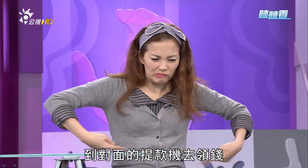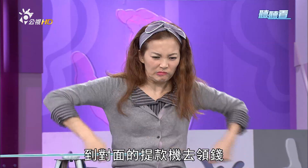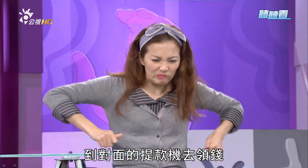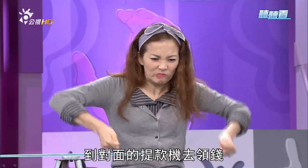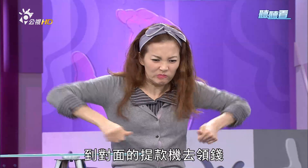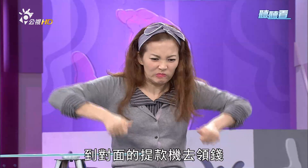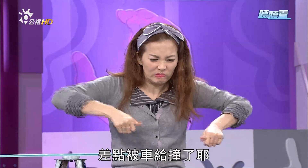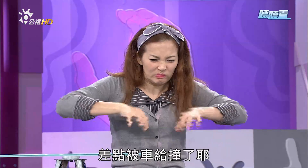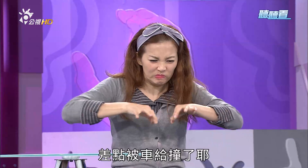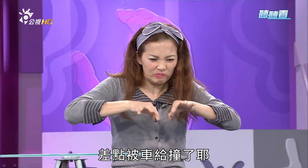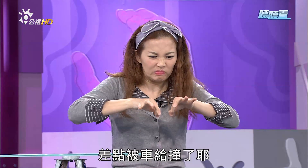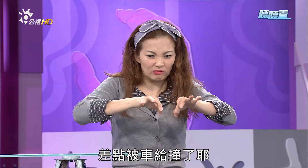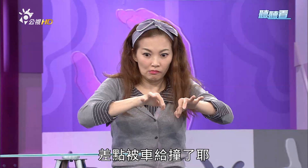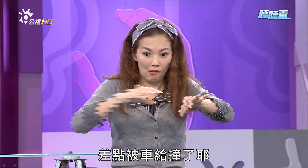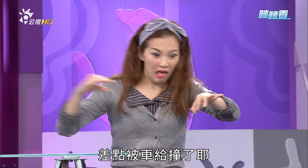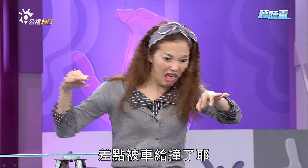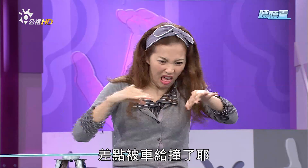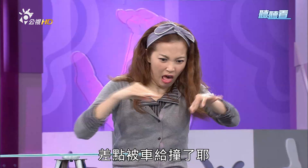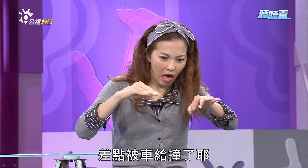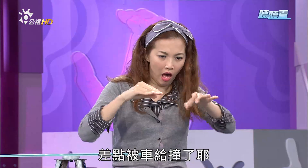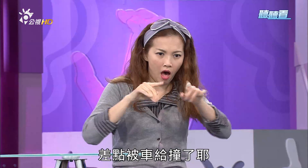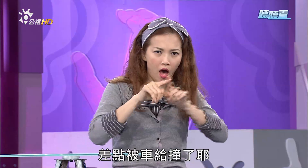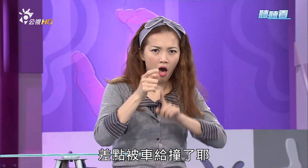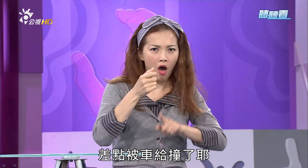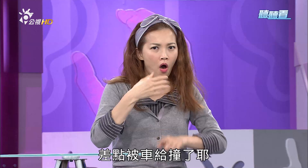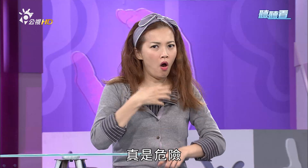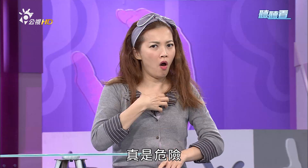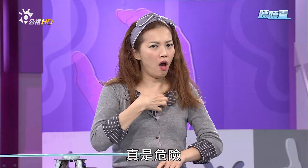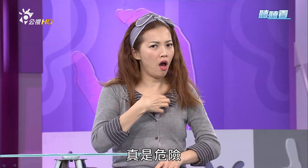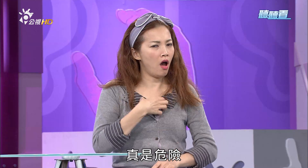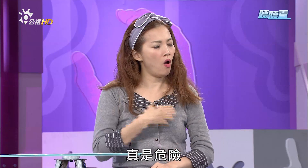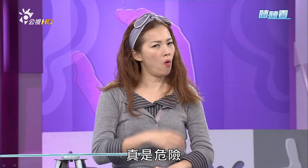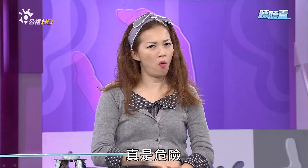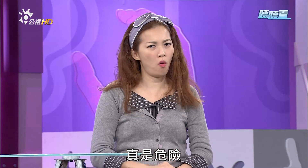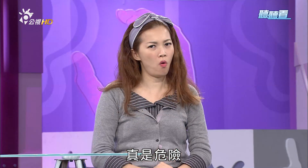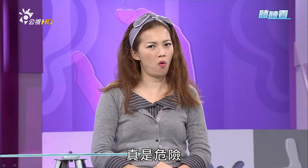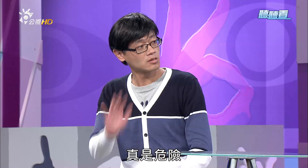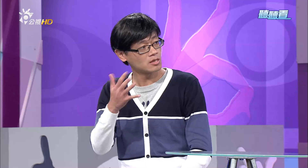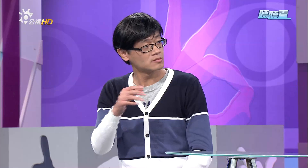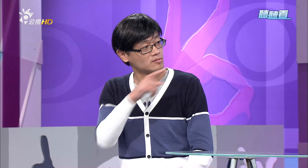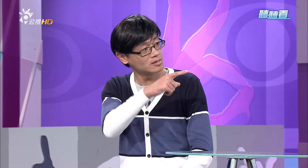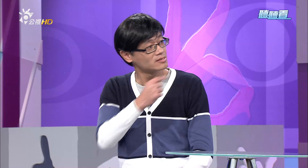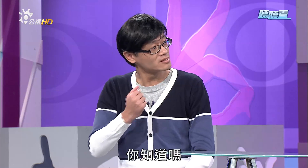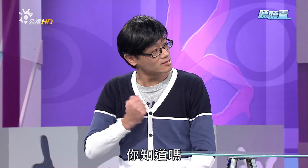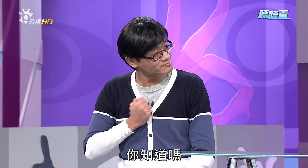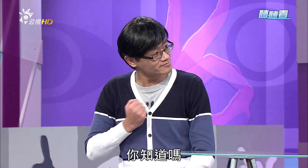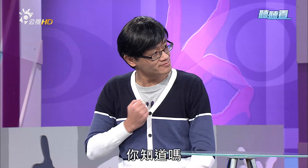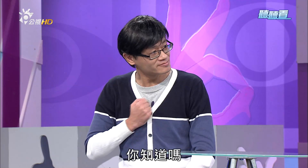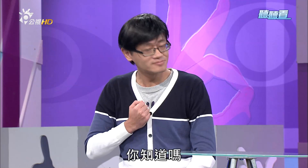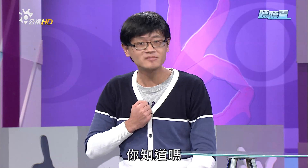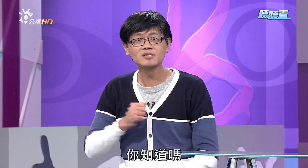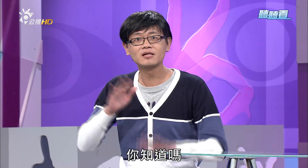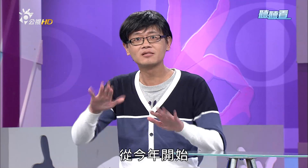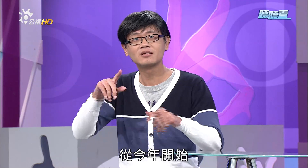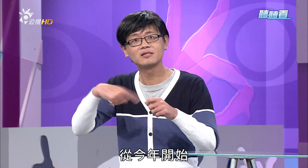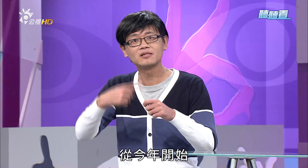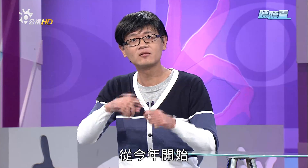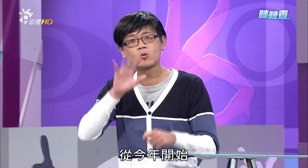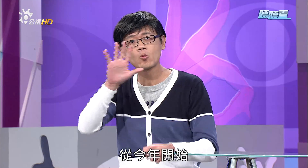钱，差点被车给撞了，真是危险哦。 哎，你知道吗？从今年开始啊，